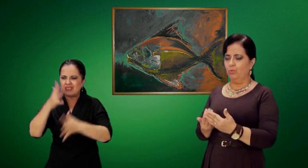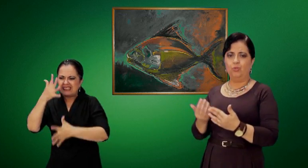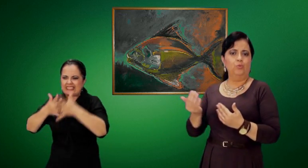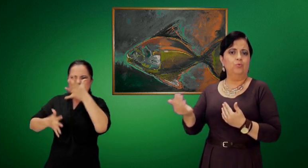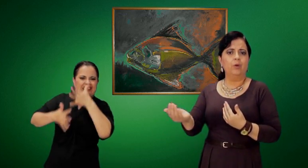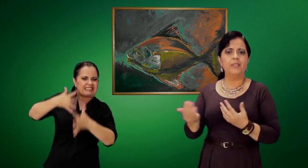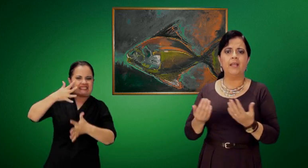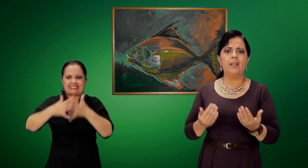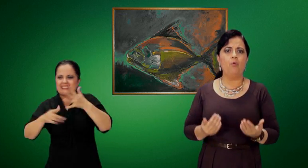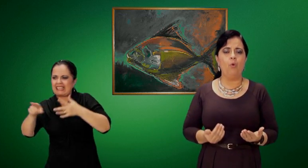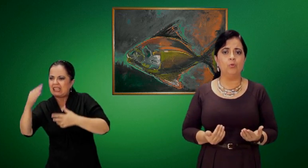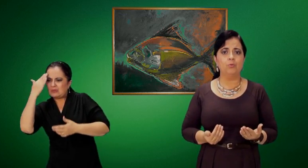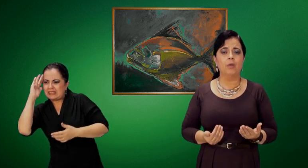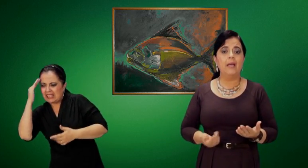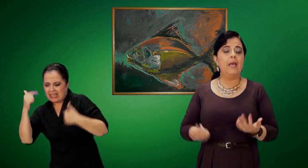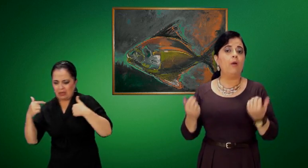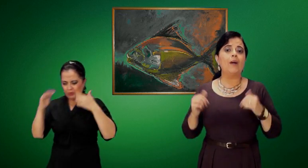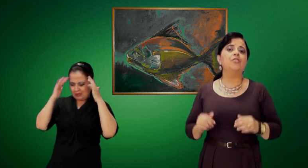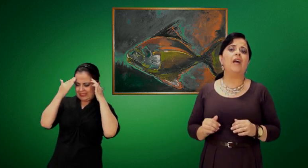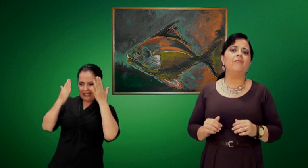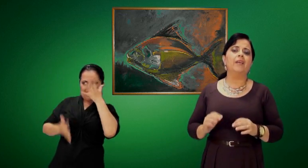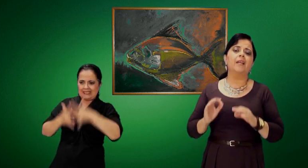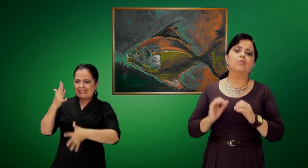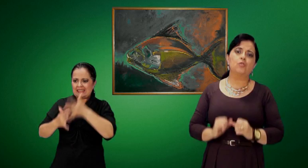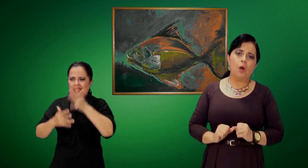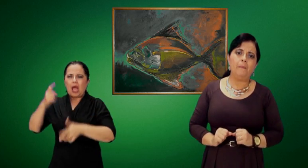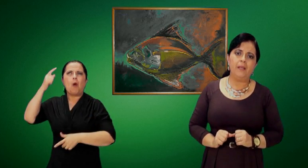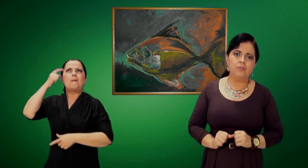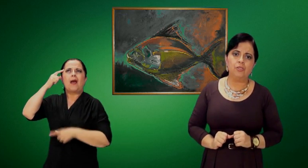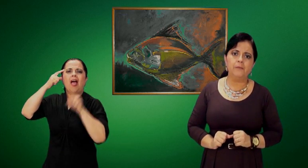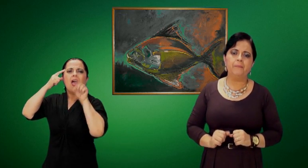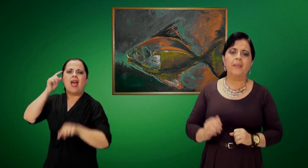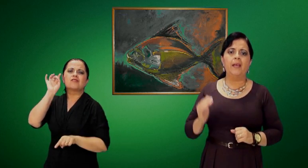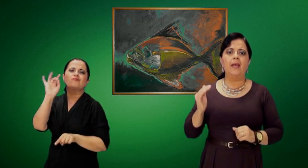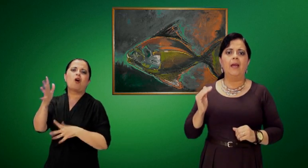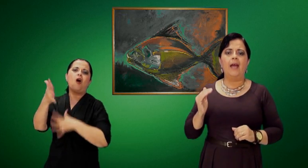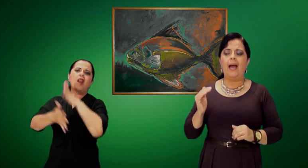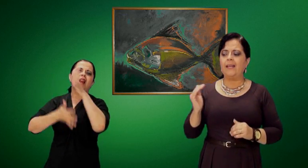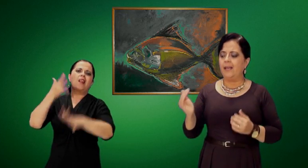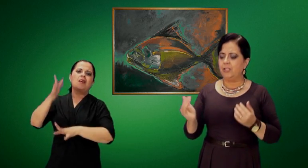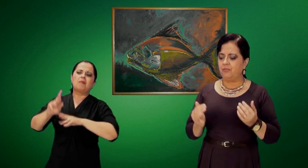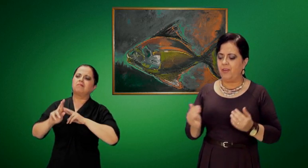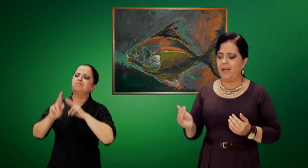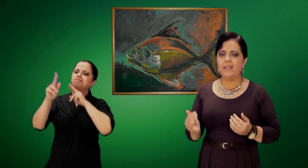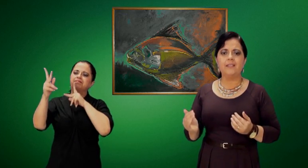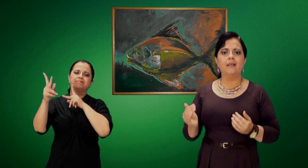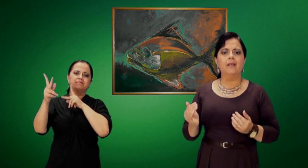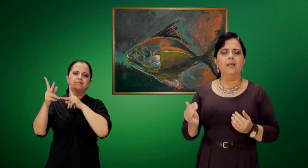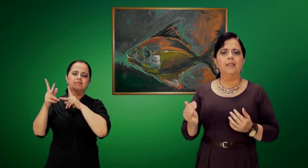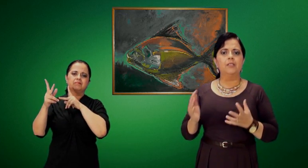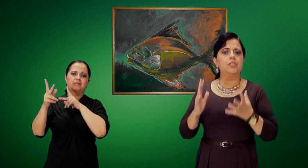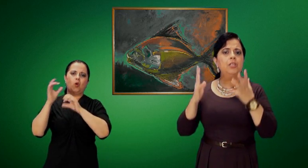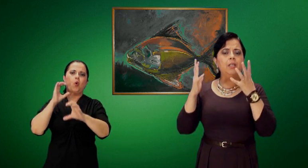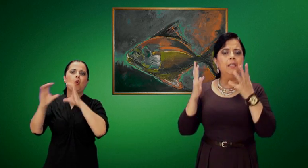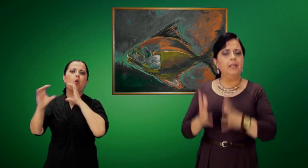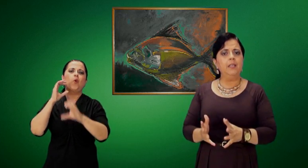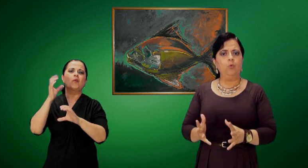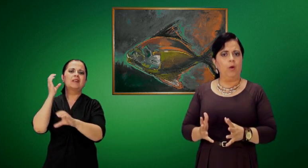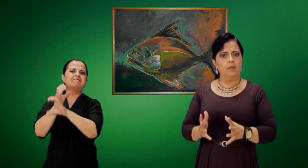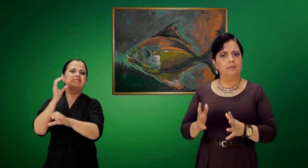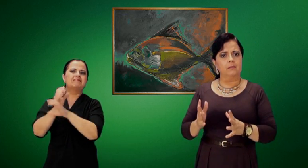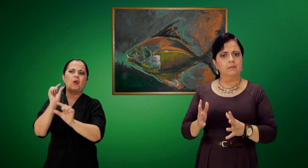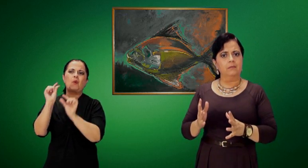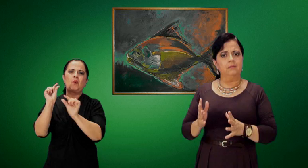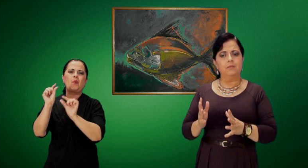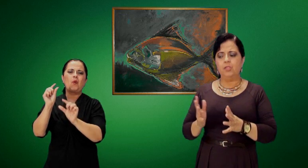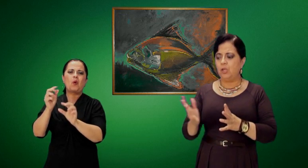o surdo, de um não entender o outro, eu achava que era somente aquela diferença de